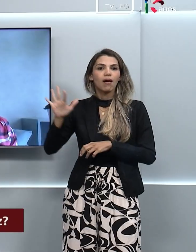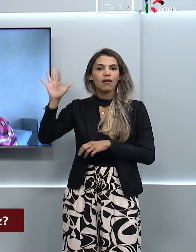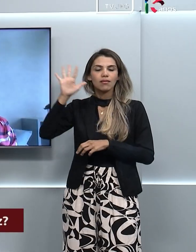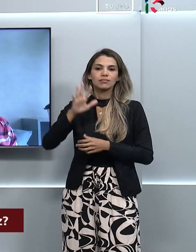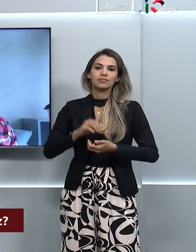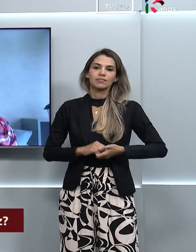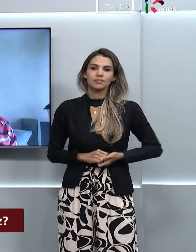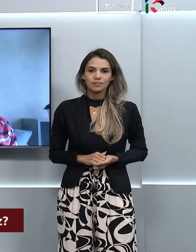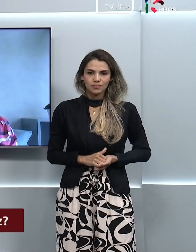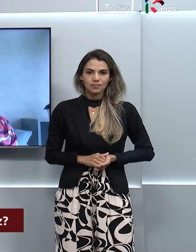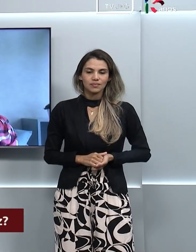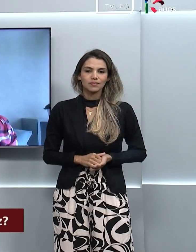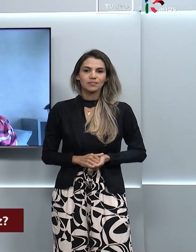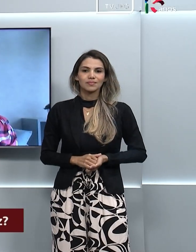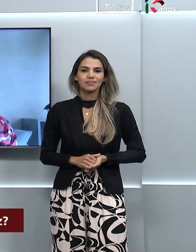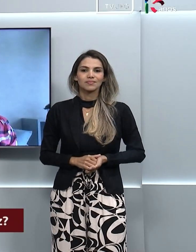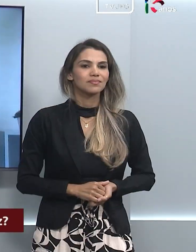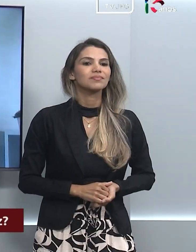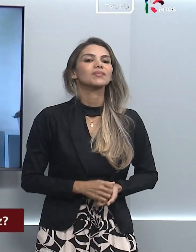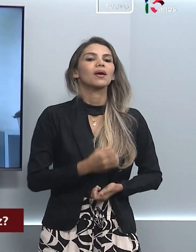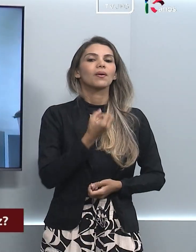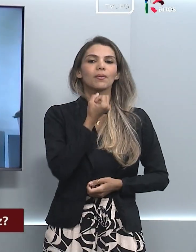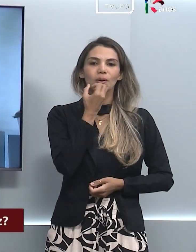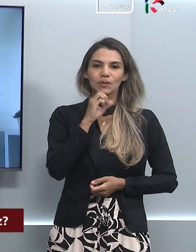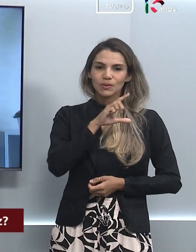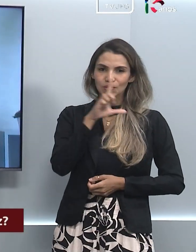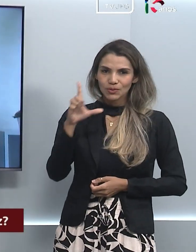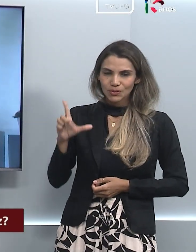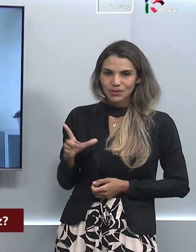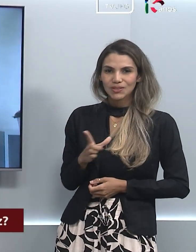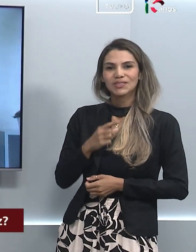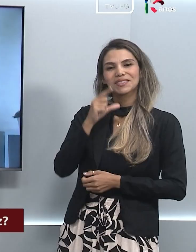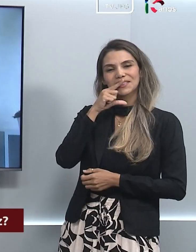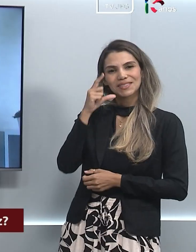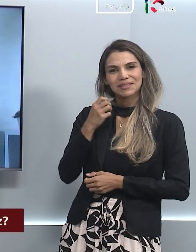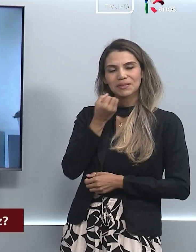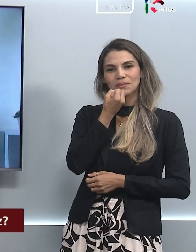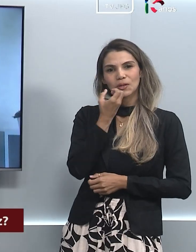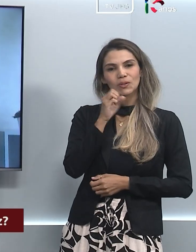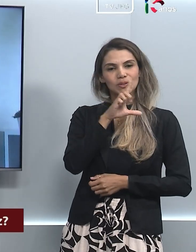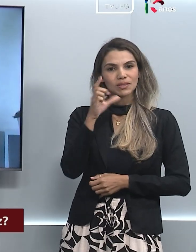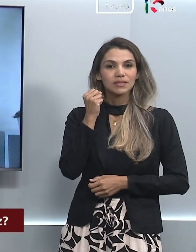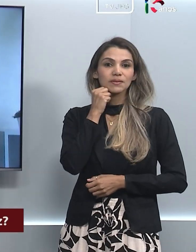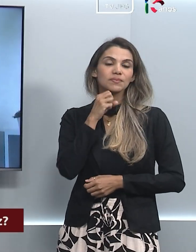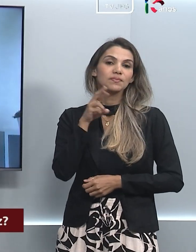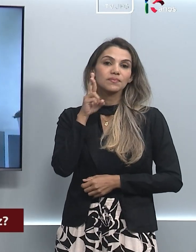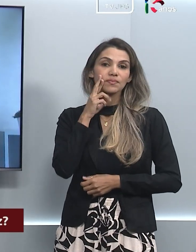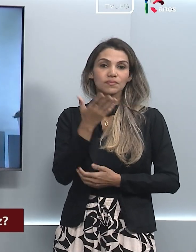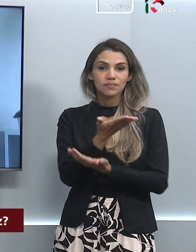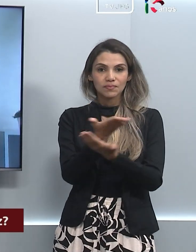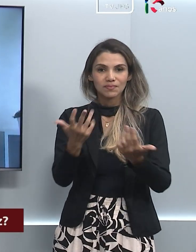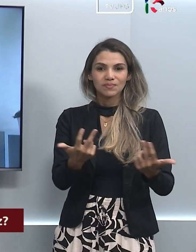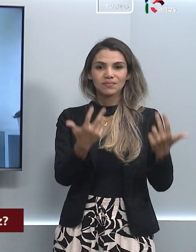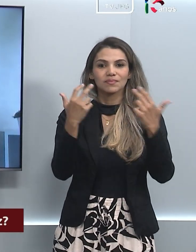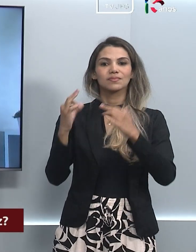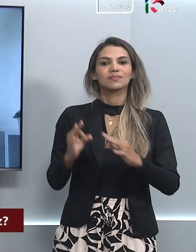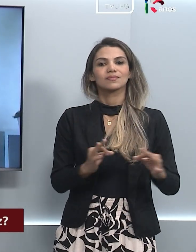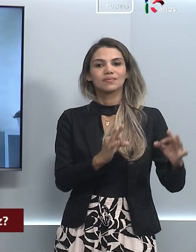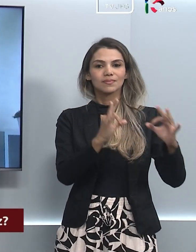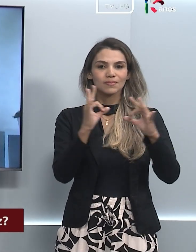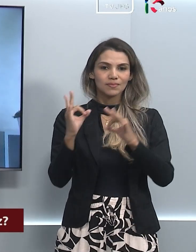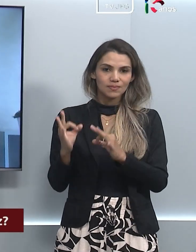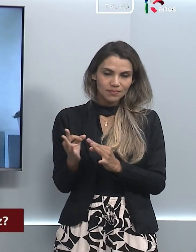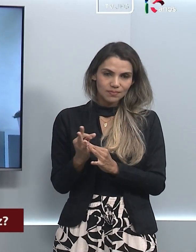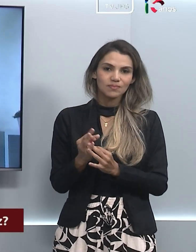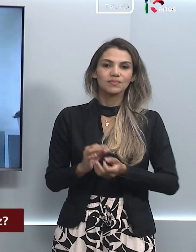conversa. Bom dia, Janaína, bom dia, Sara, bom dia a todos que estão nos